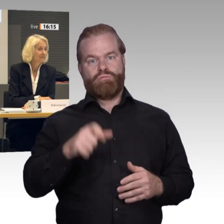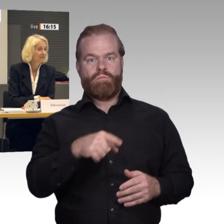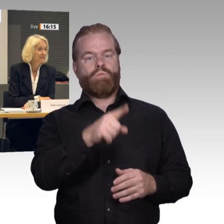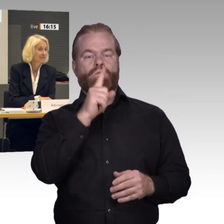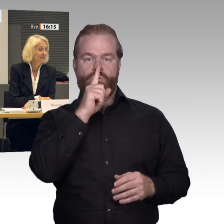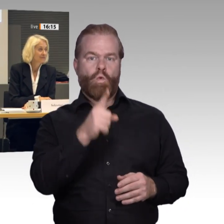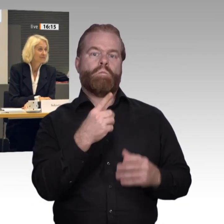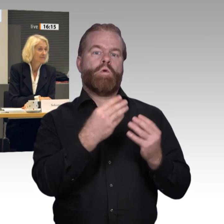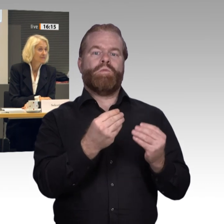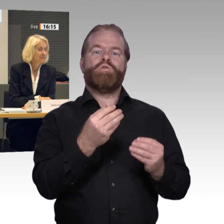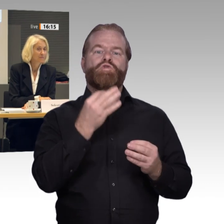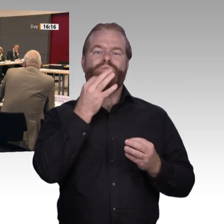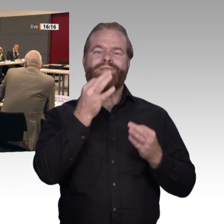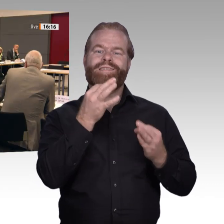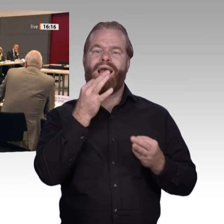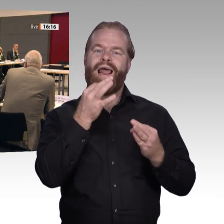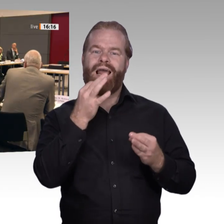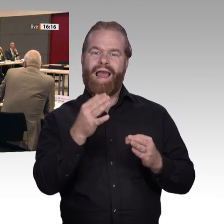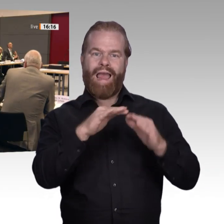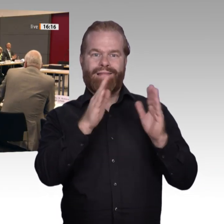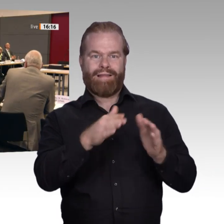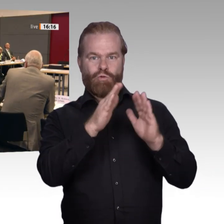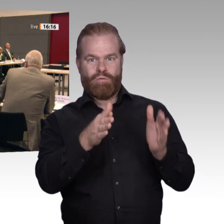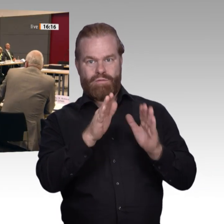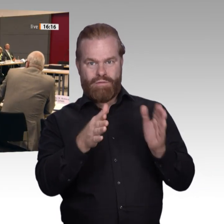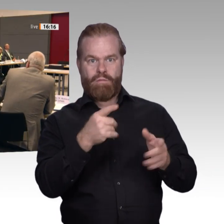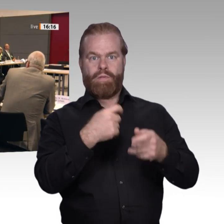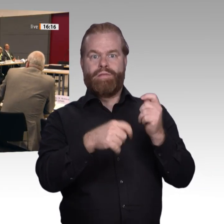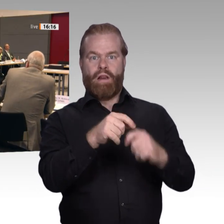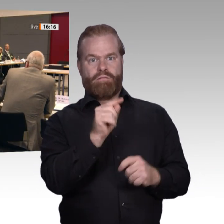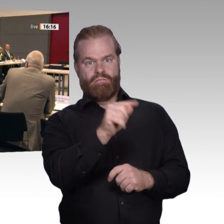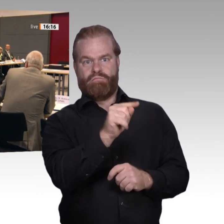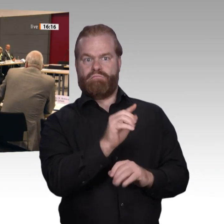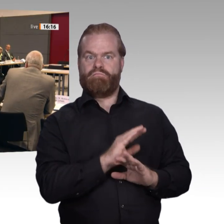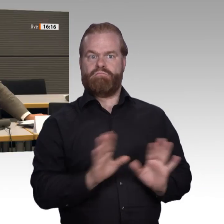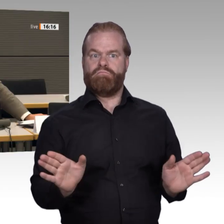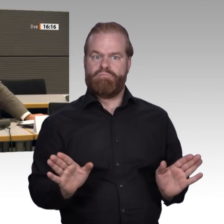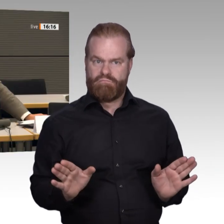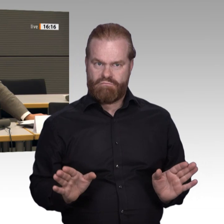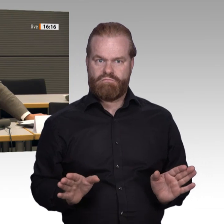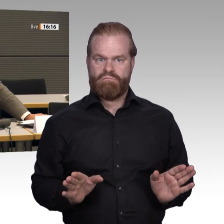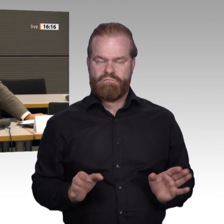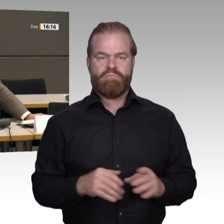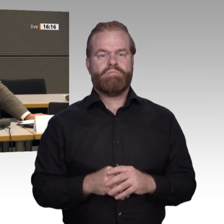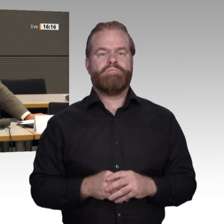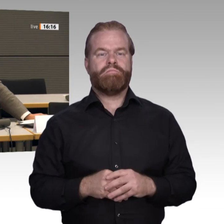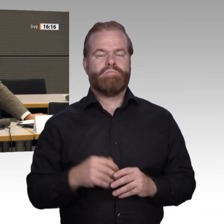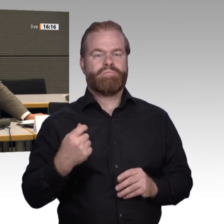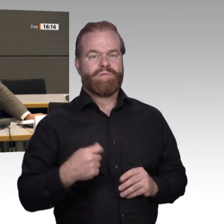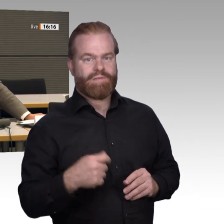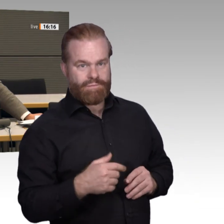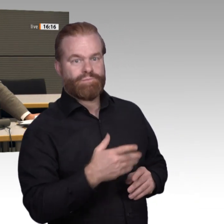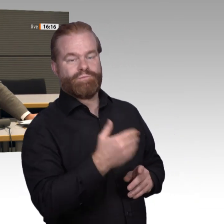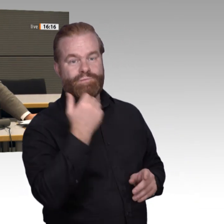nochmal an Herrn Hieb, nochmal mit Blick auf Ihre Antwort zur ersten Frage. Inwiefern erachten Sie eine deutliche Verbesserung bei der Anrechnung